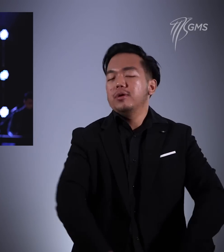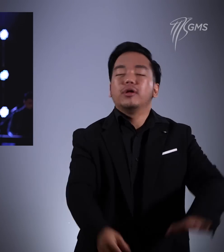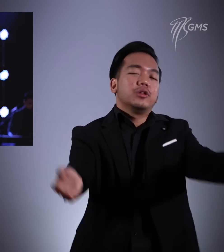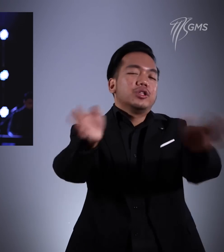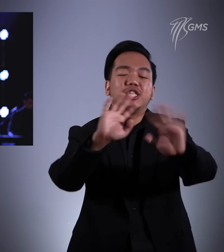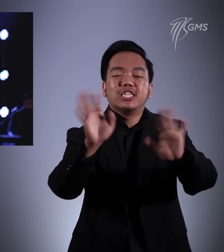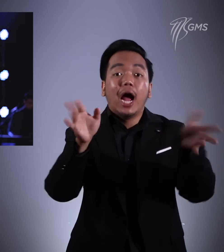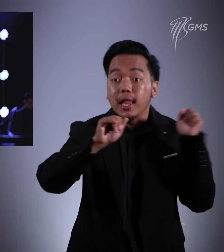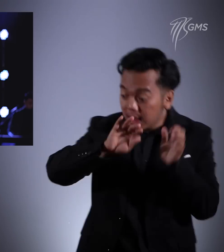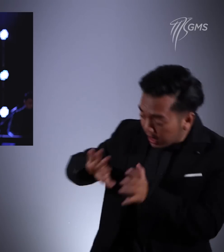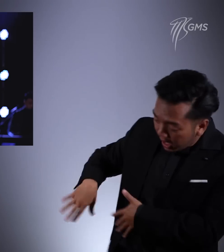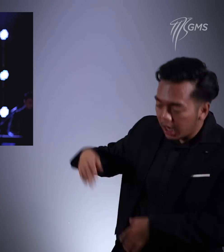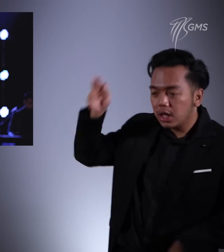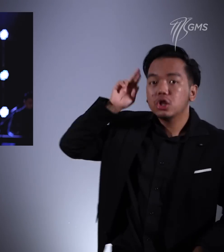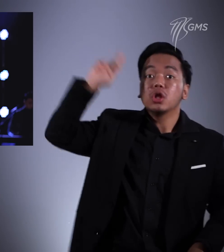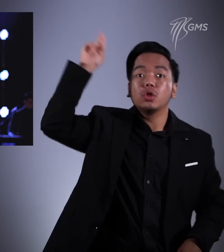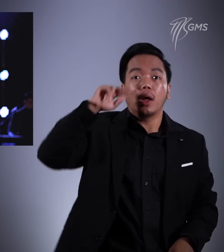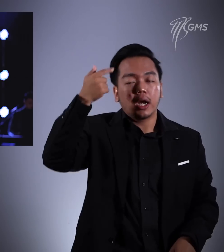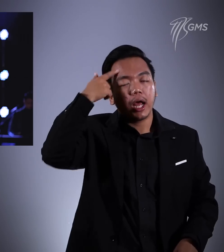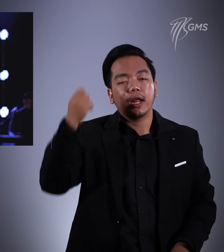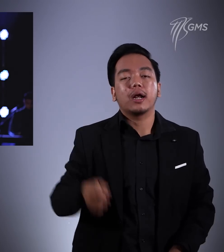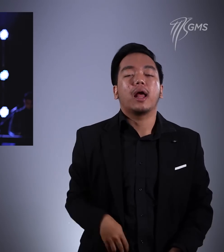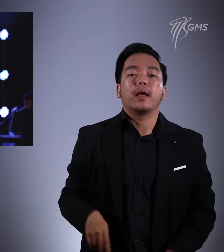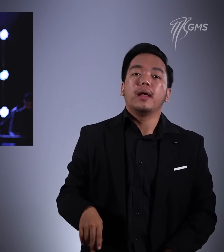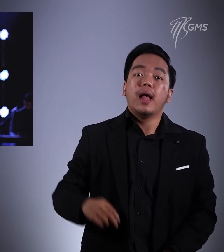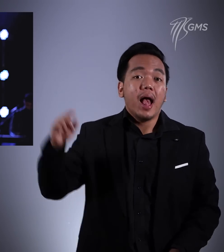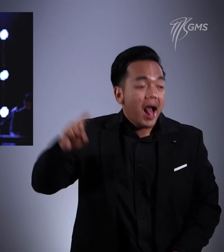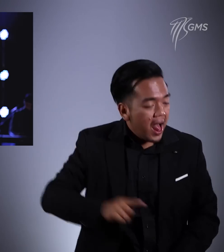Ibrani berkata Tuhan hanya menyesal anak yang dia anggap sah, anak